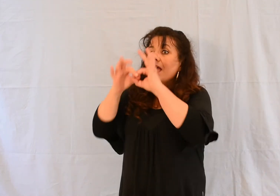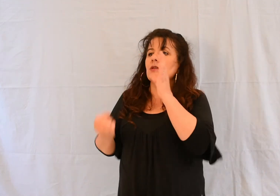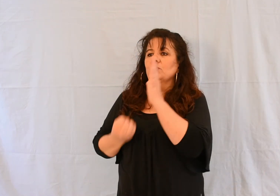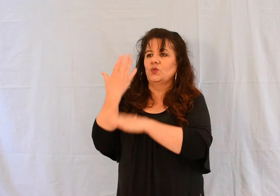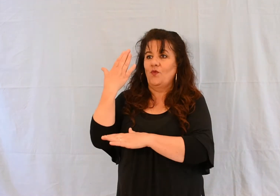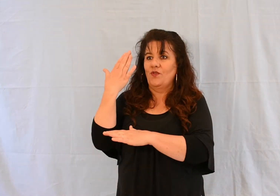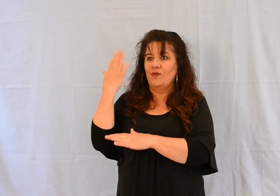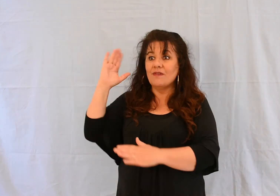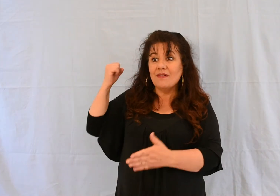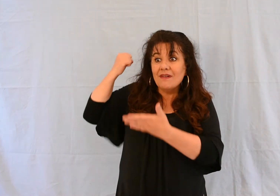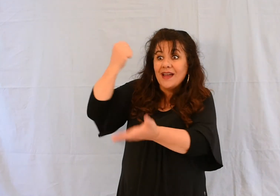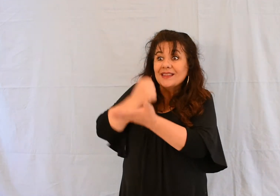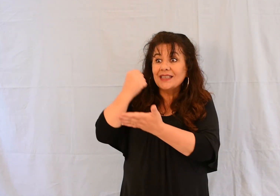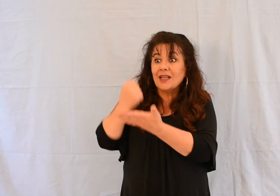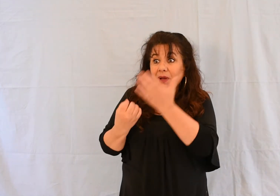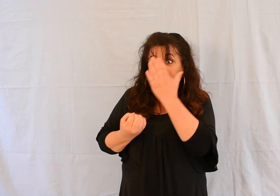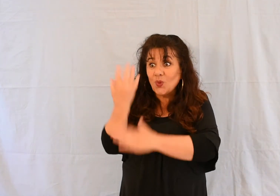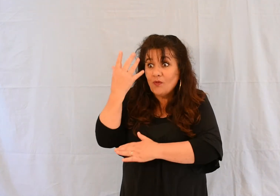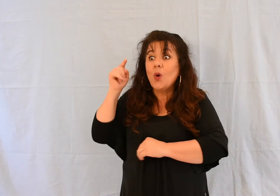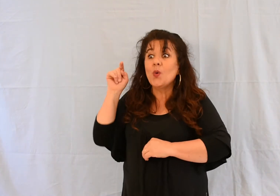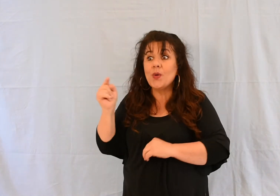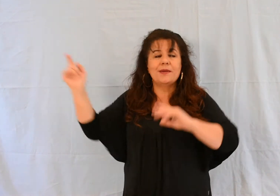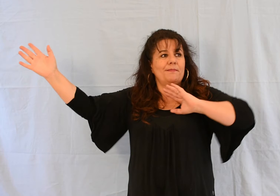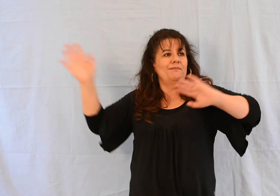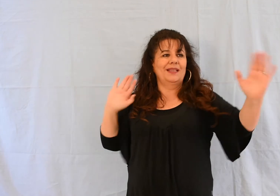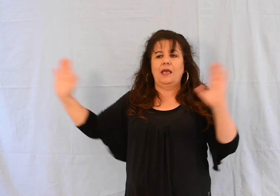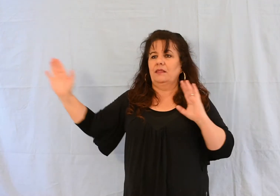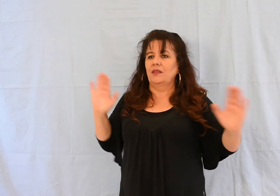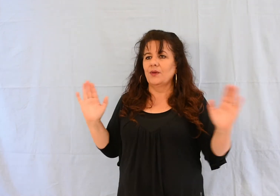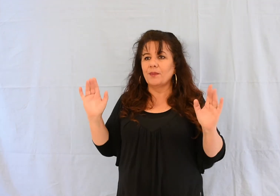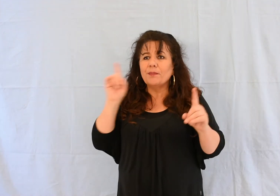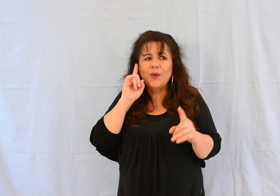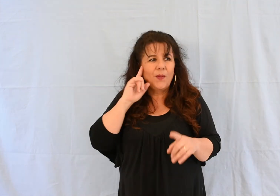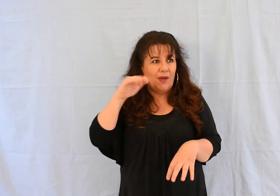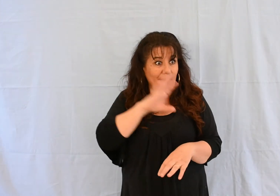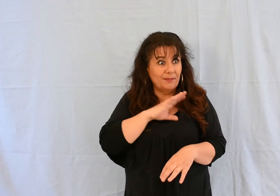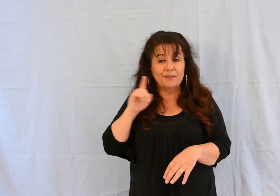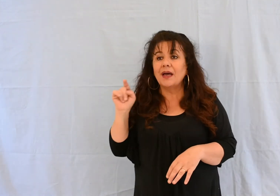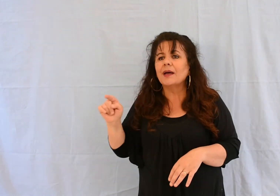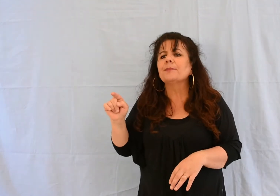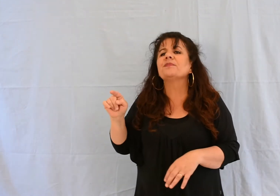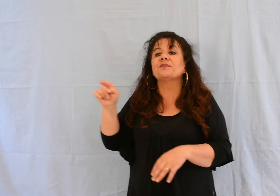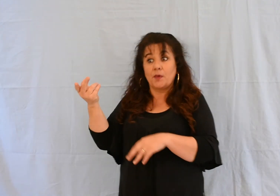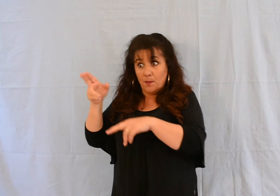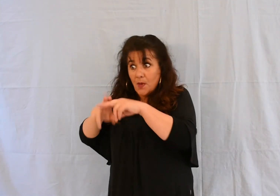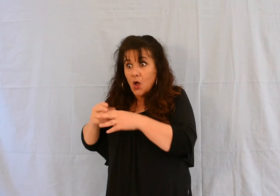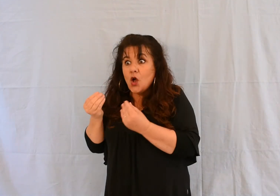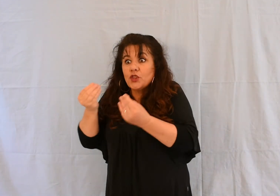nouveau, puisque sa mort a permis le rachat des transgressions commises sous le